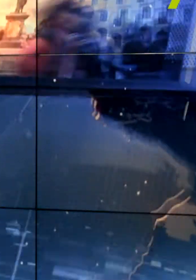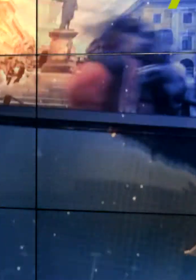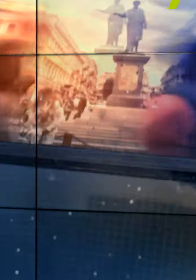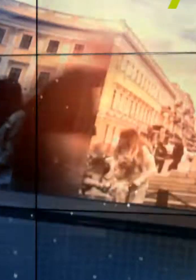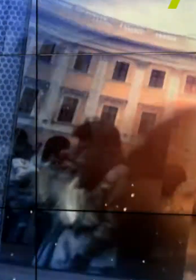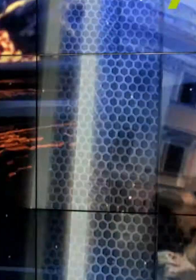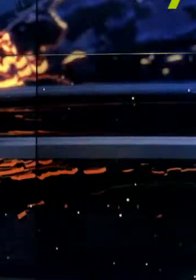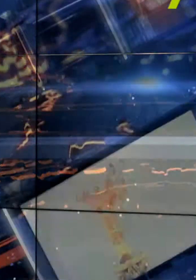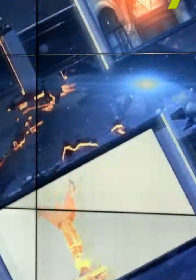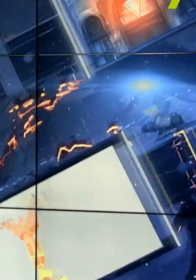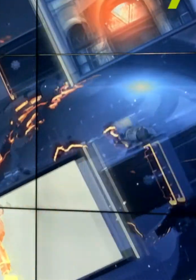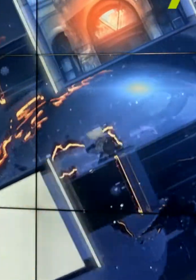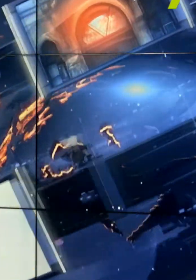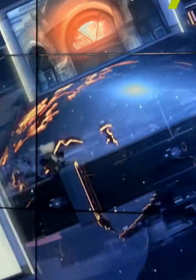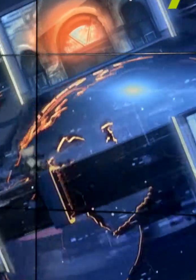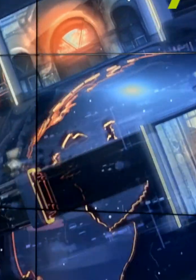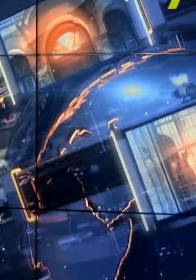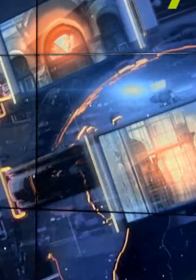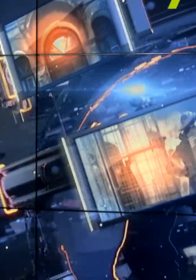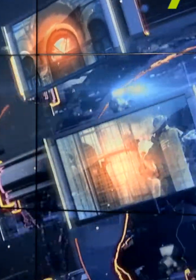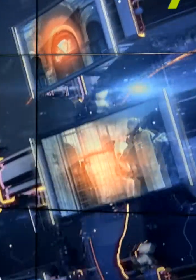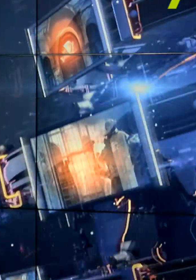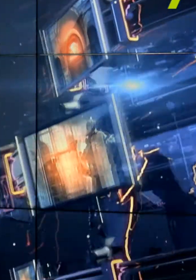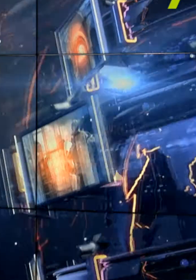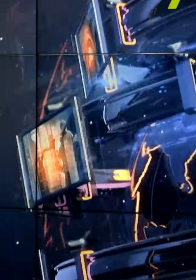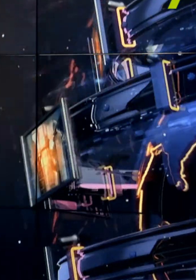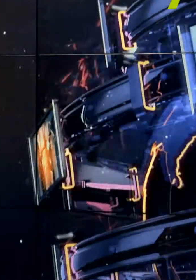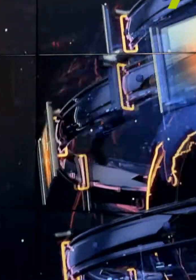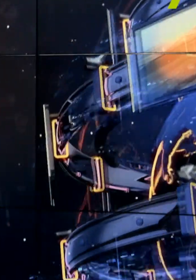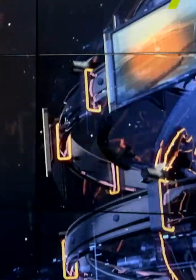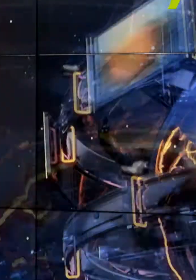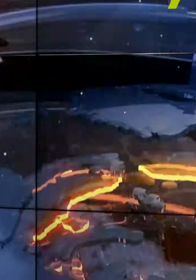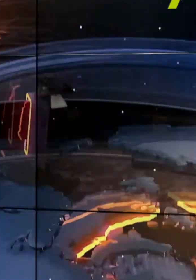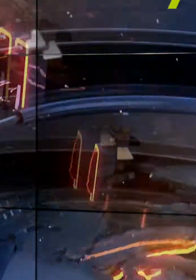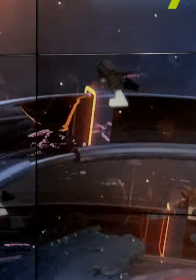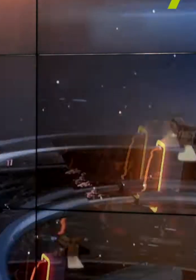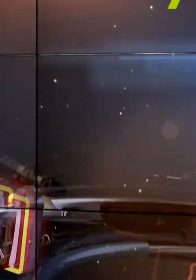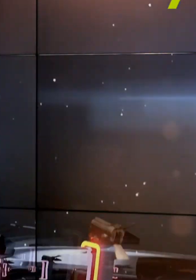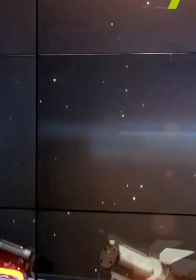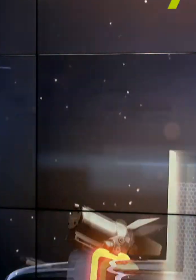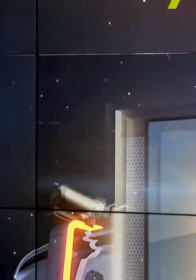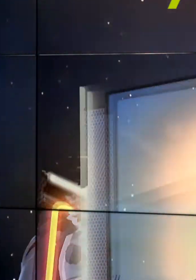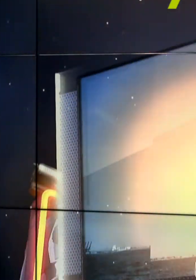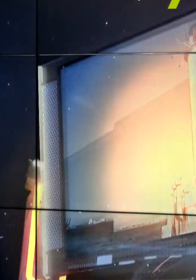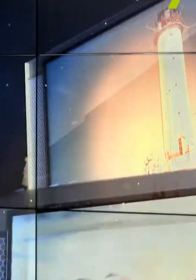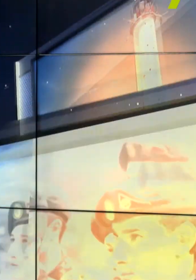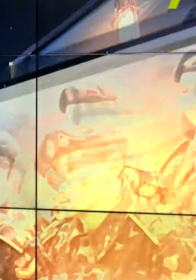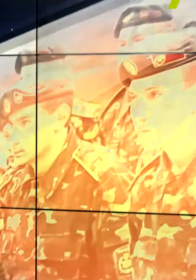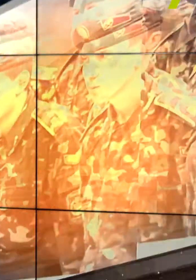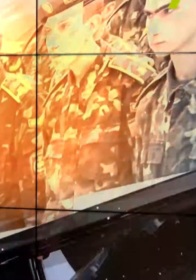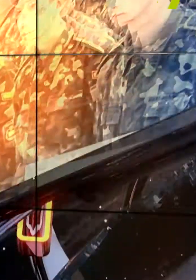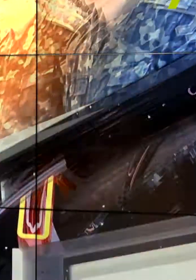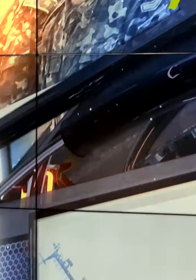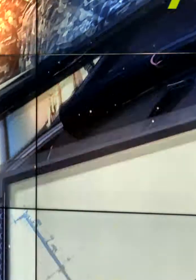ми чекаємо зв'язку, що міністр охорони здоров'я Максим Степанов на щоденному брифінгу